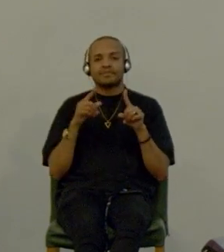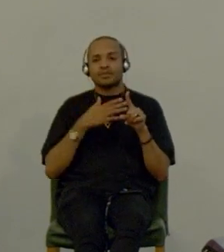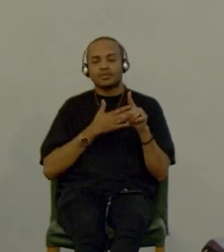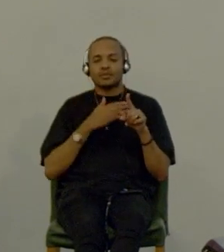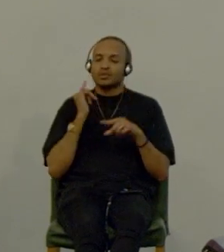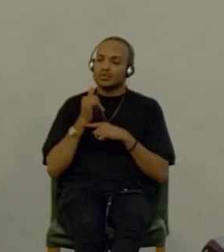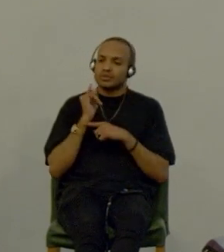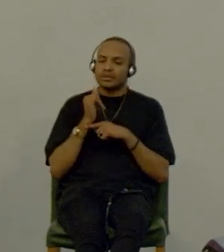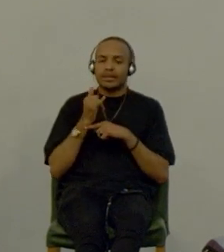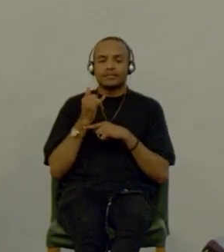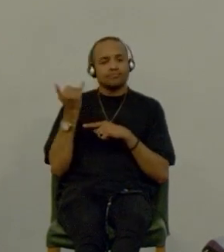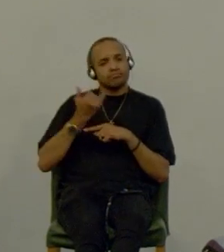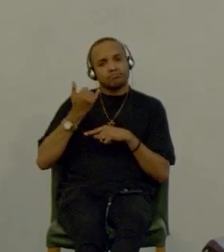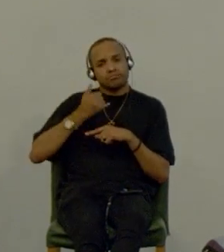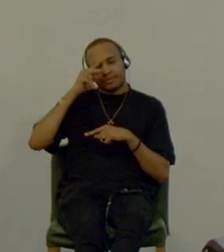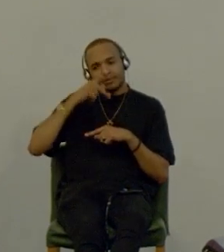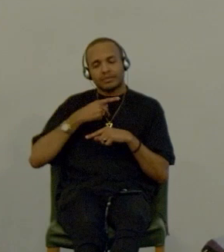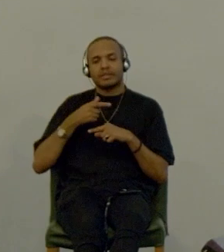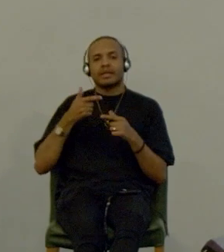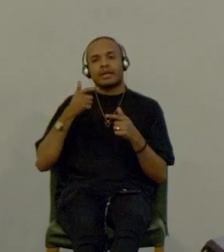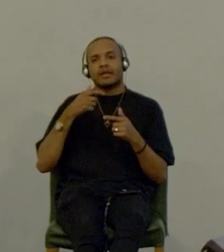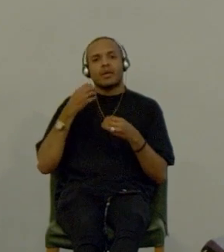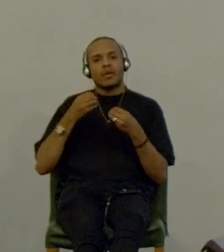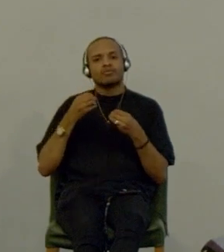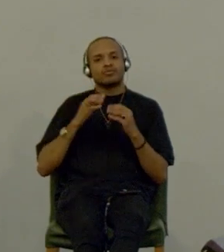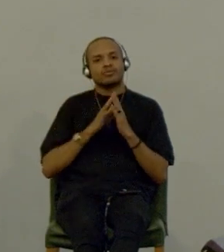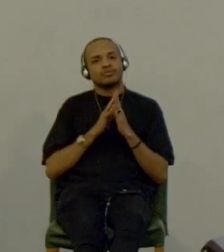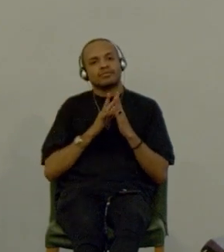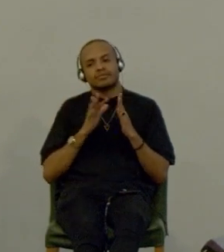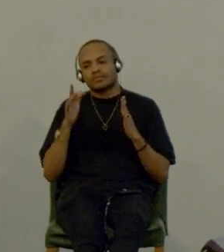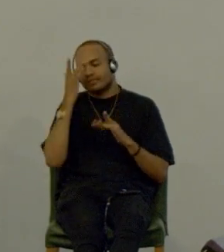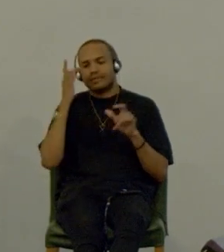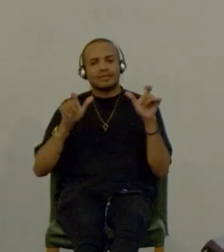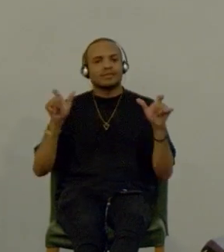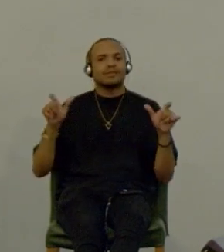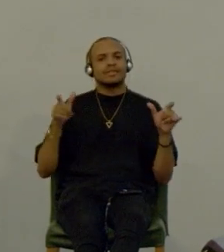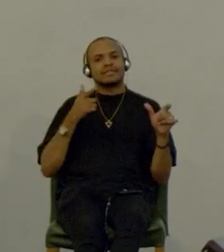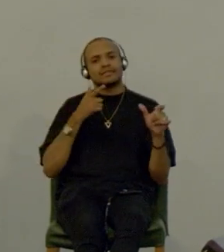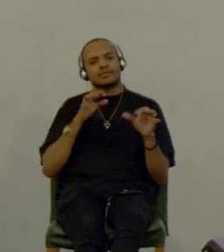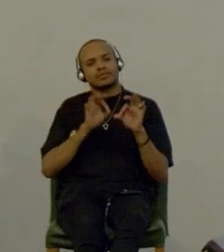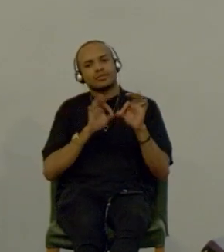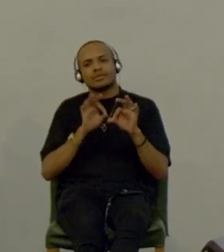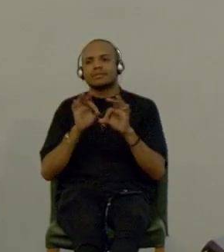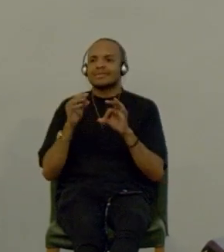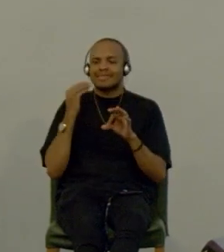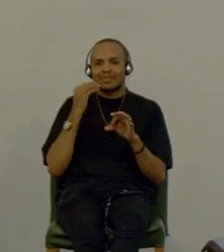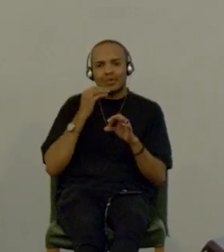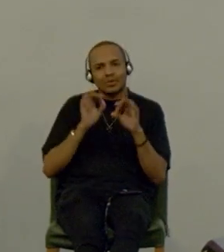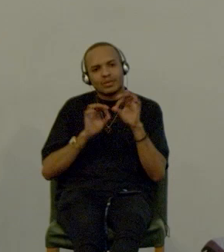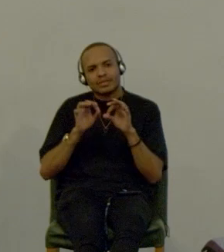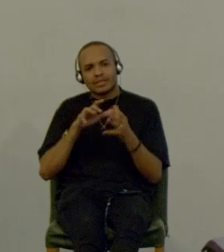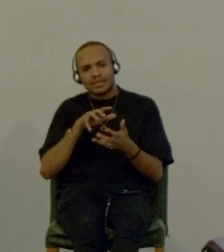dans une généalogie de gens qui dessinent la Terre, qui essayent de dessiner la Terre et et de la dessiner